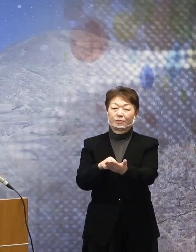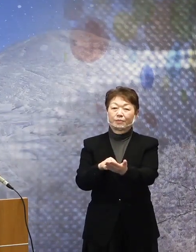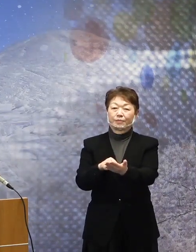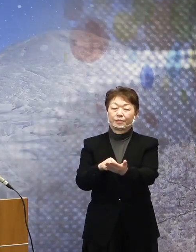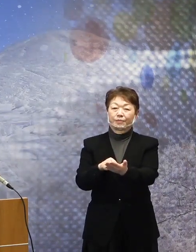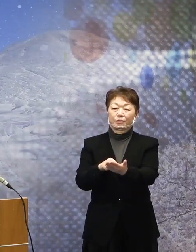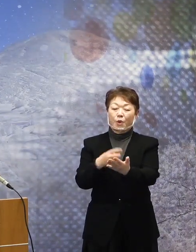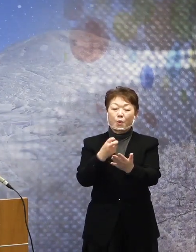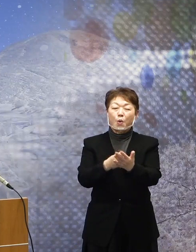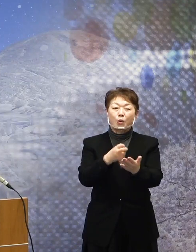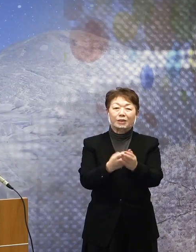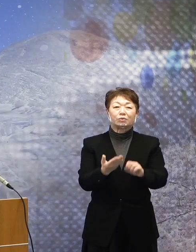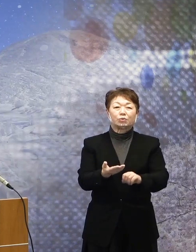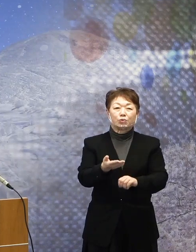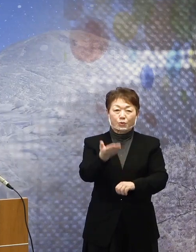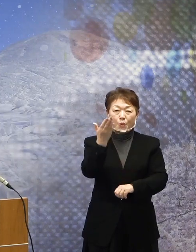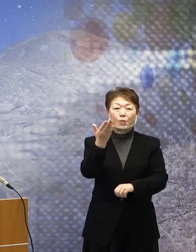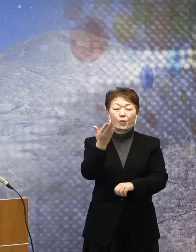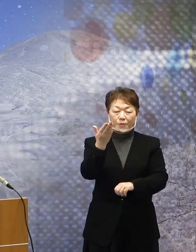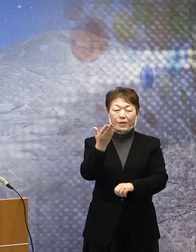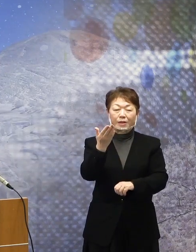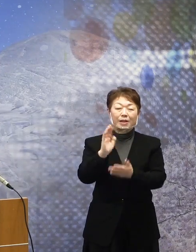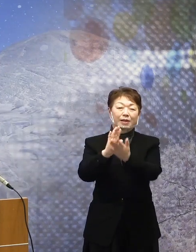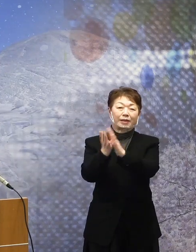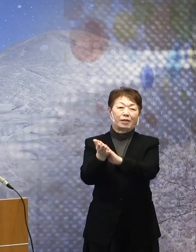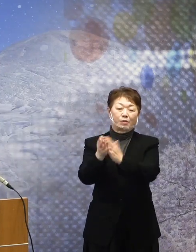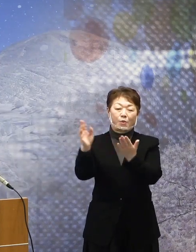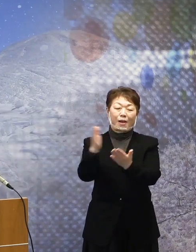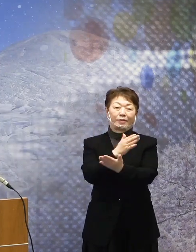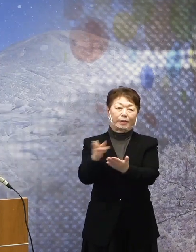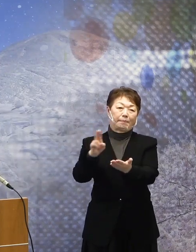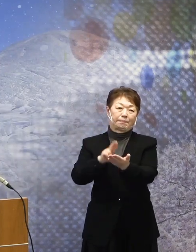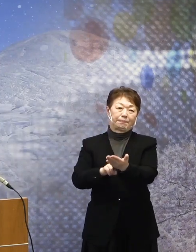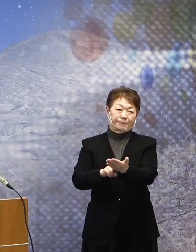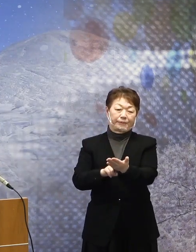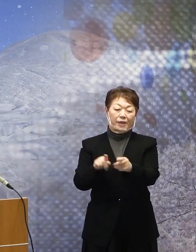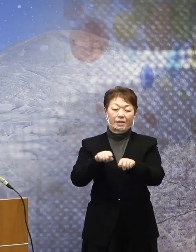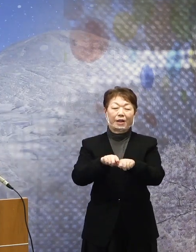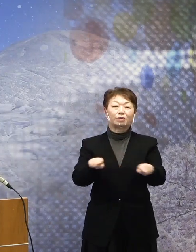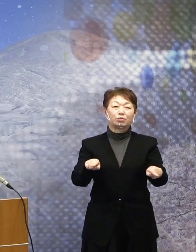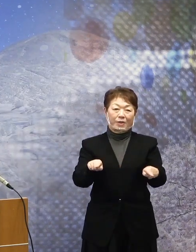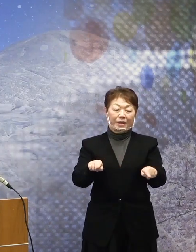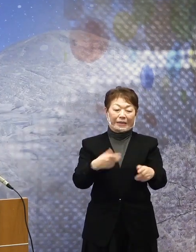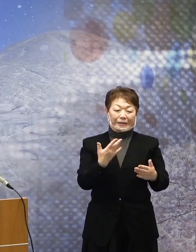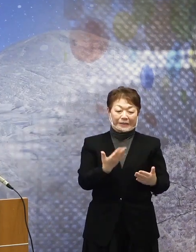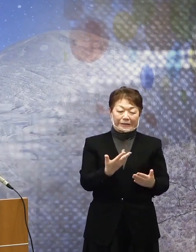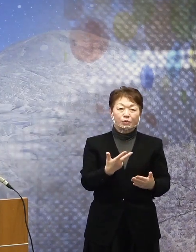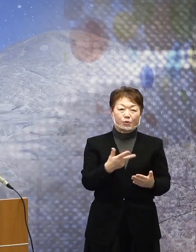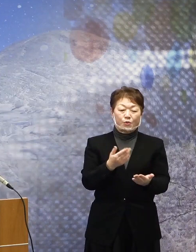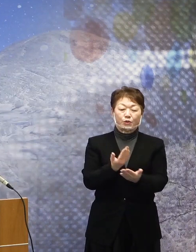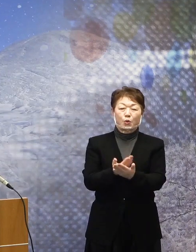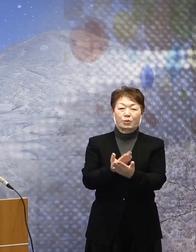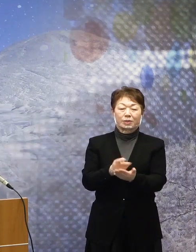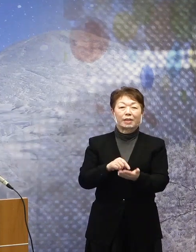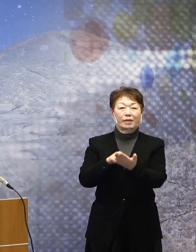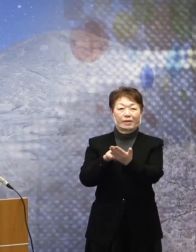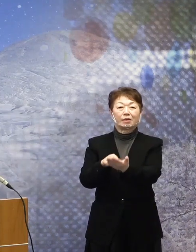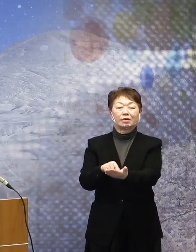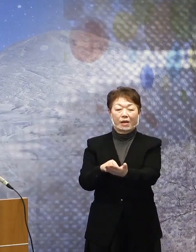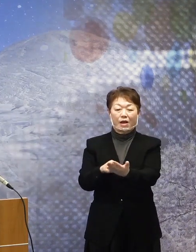通り、法律上の権限は青森県にありますので、県のご判断でこれは発令できますので、市の要請が必ずしも必要